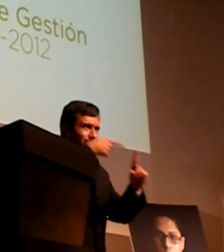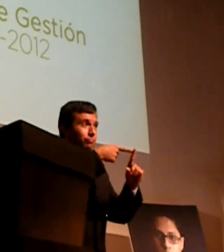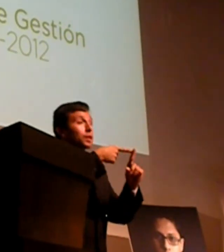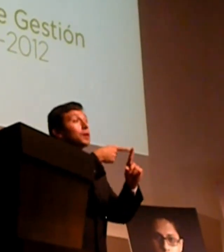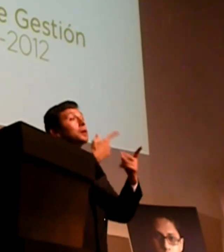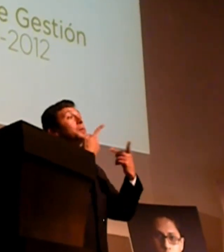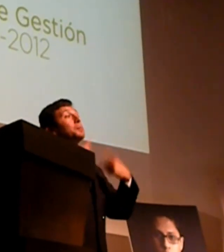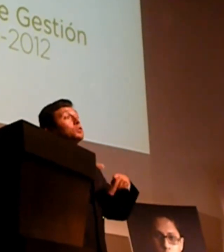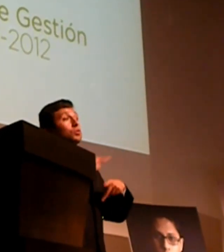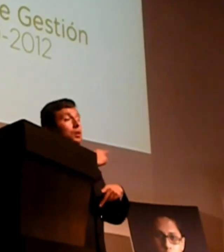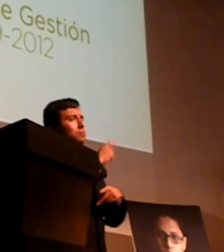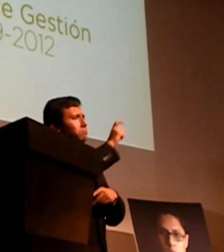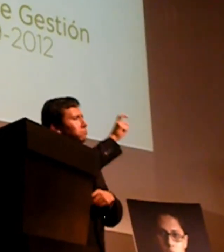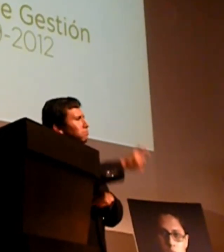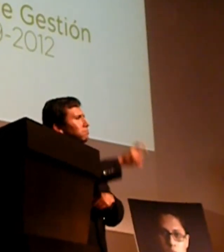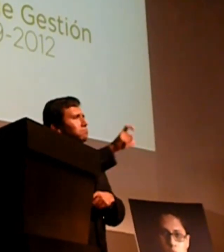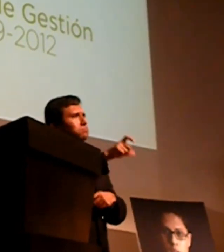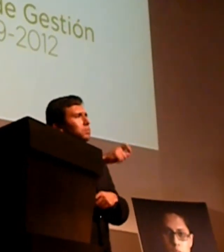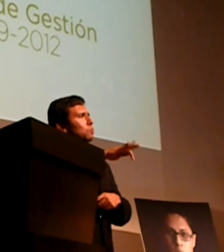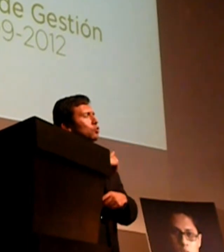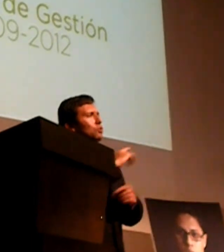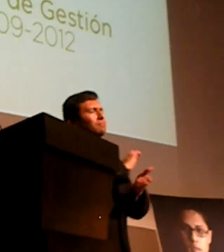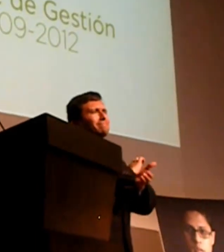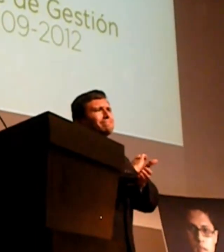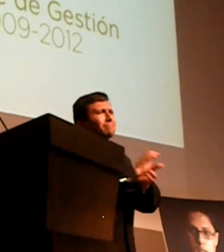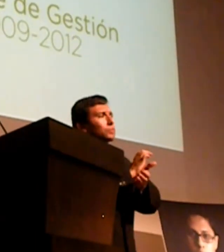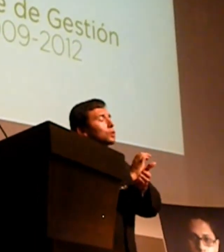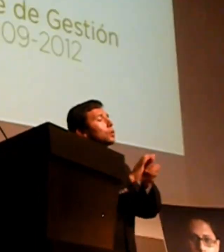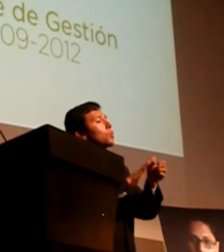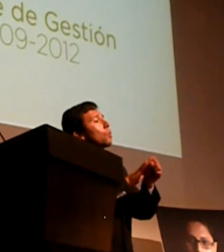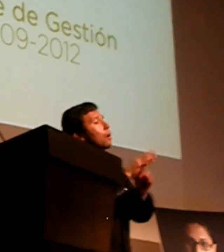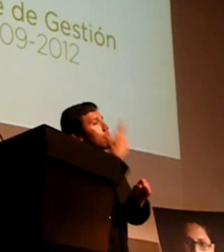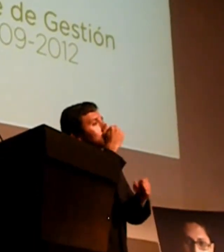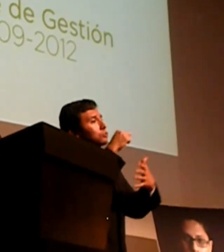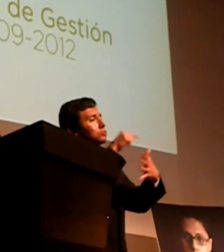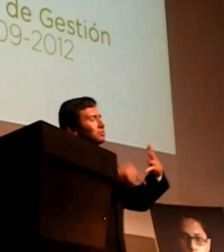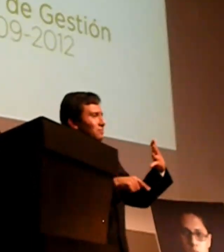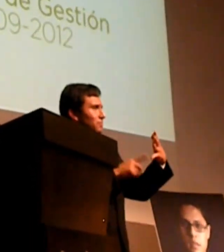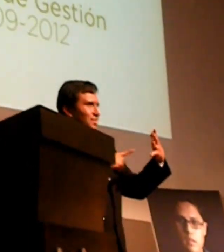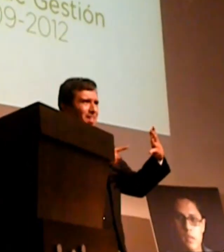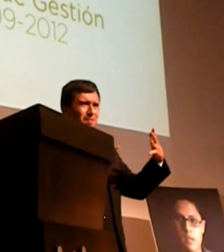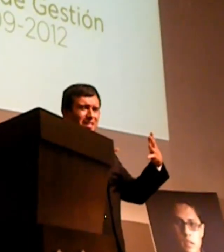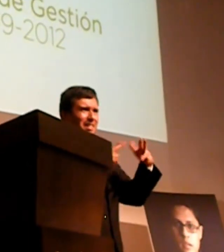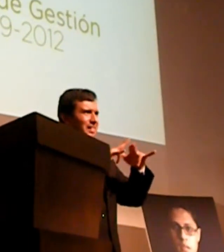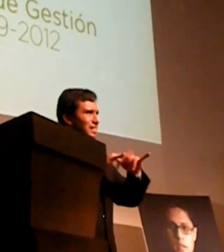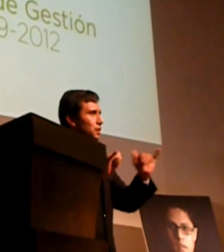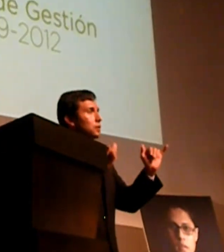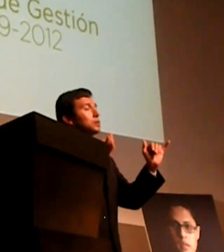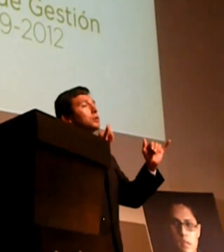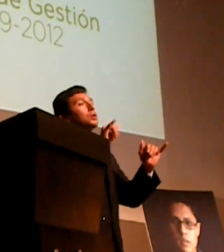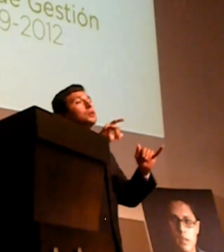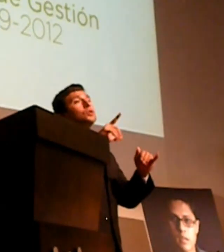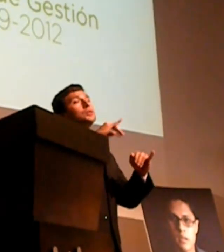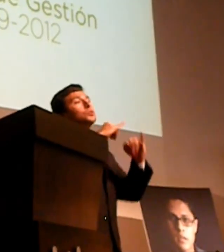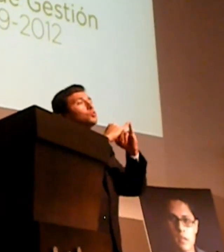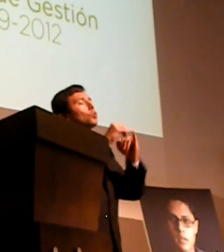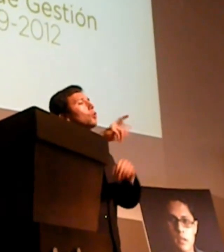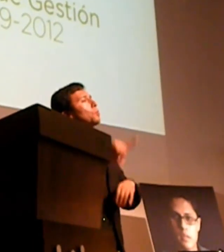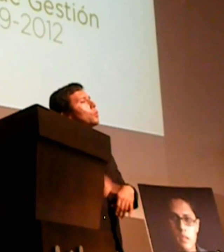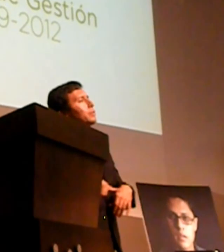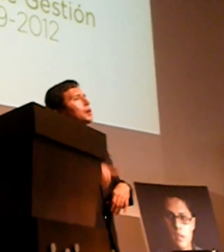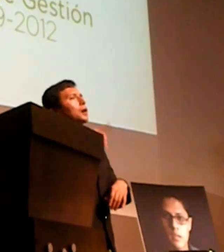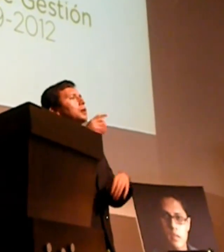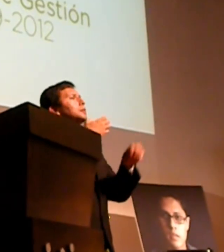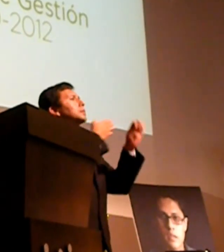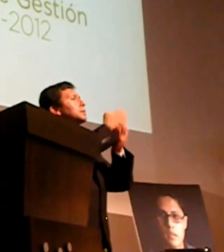a no ser discriminado por ningún motivo debe ser obligación de todas las instituciones públicas, de cada municipio, cada tribunal